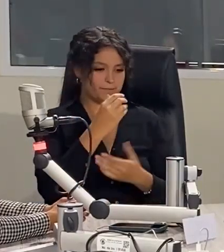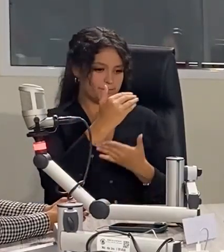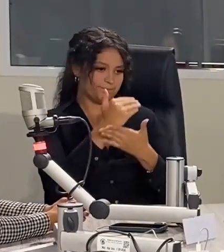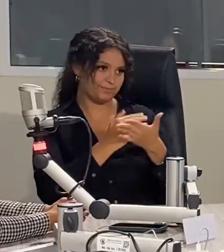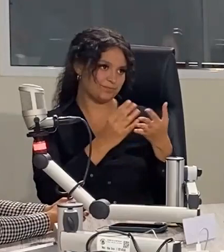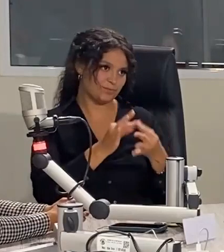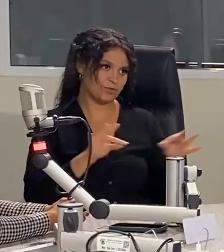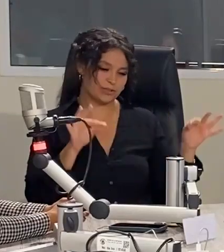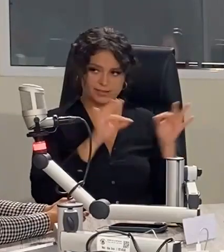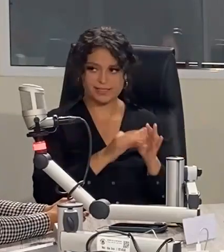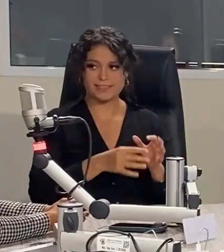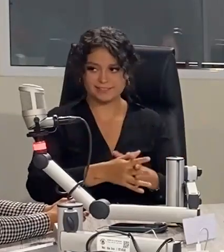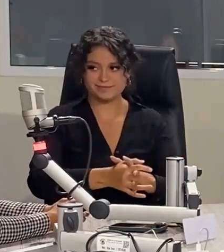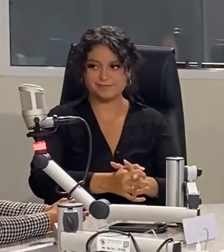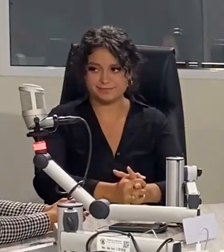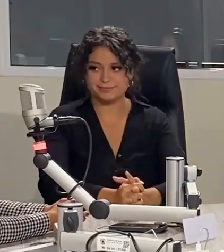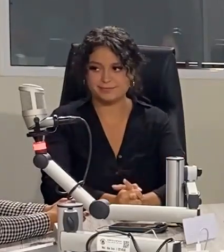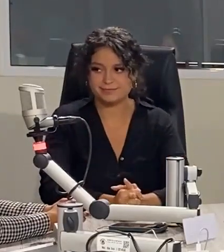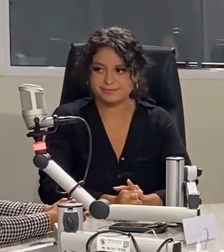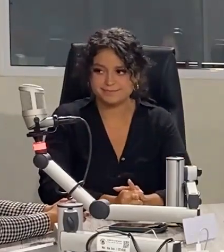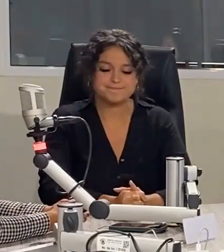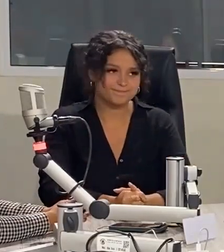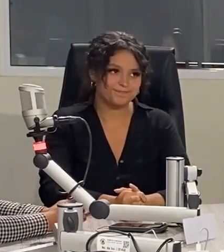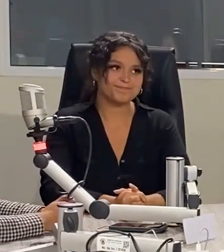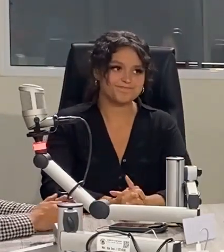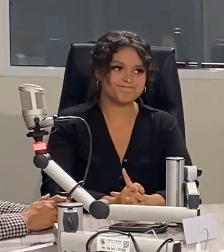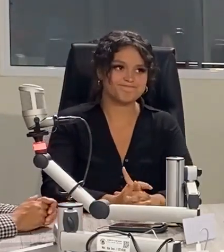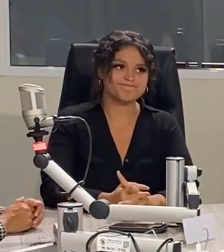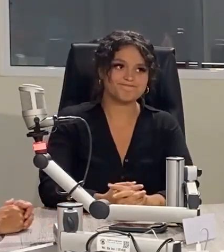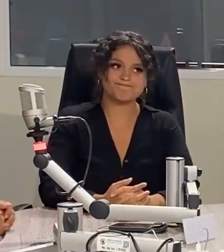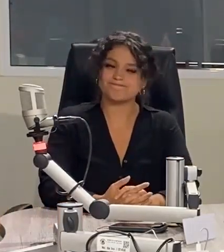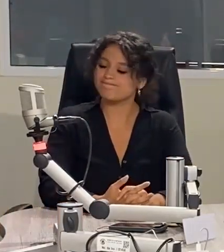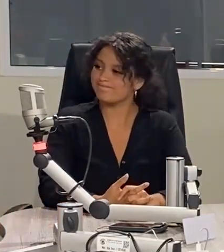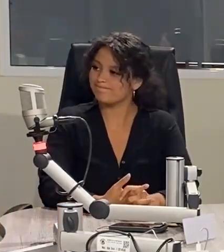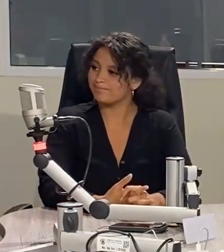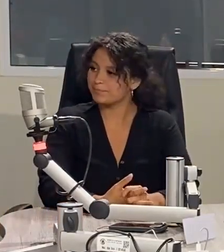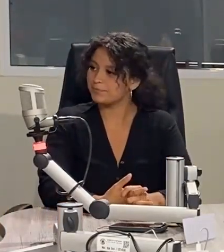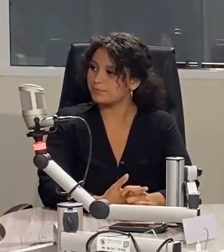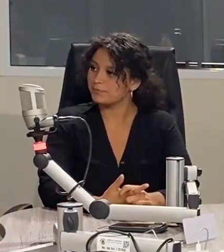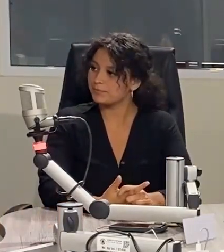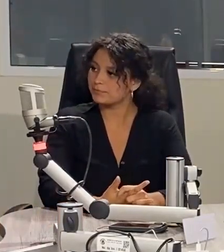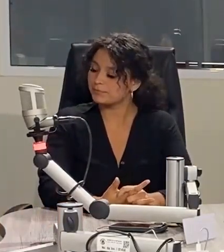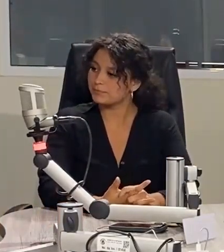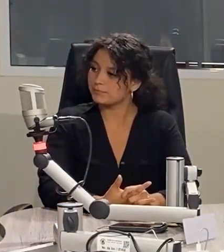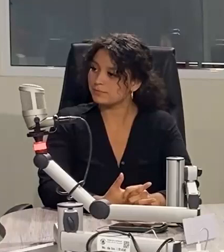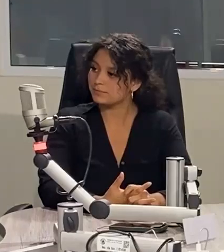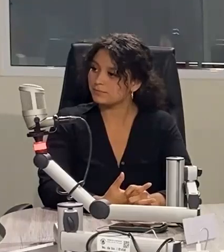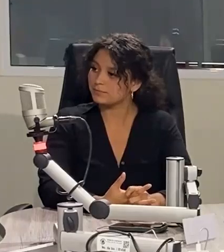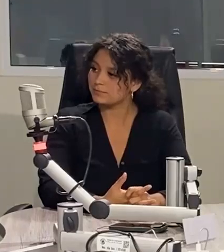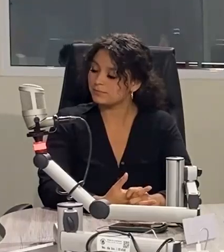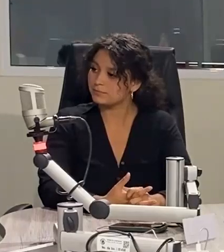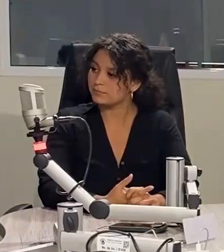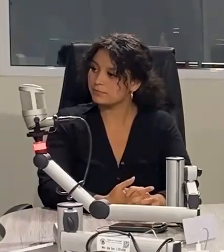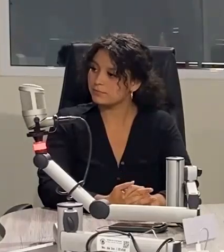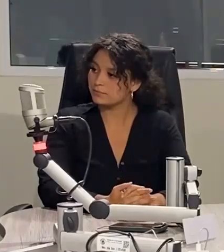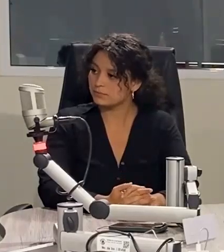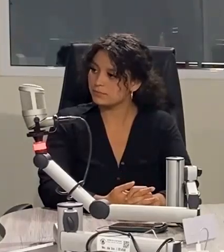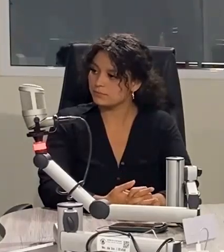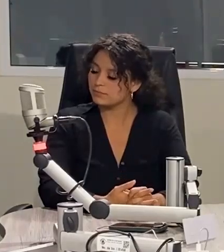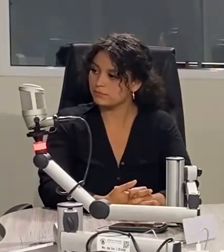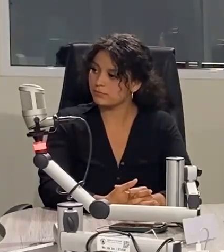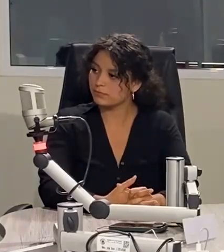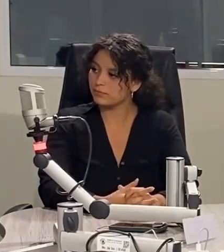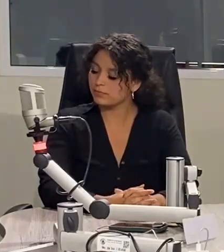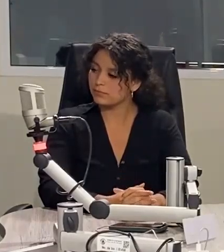están bien generadas. Y eso es muy importante. Claro, hay que generar pues leyes de acuerdo